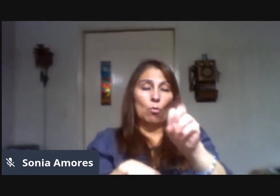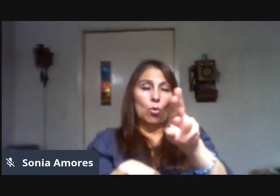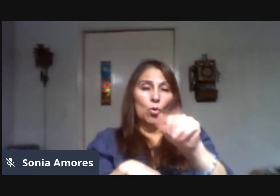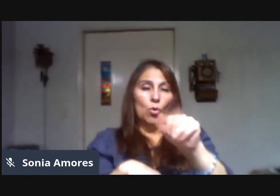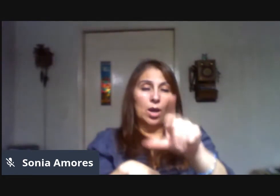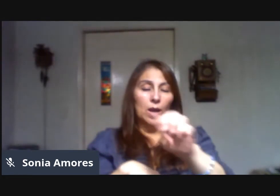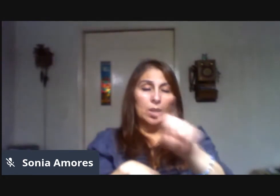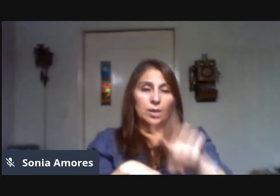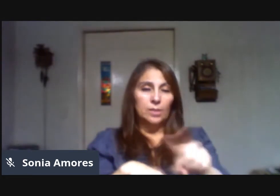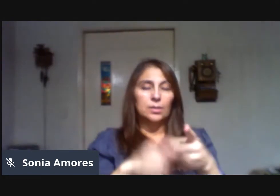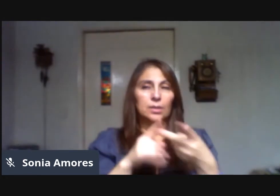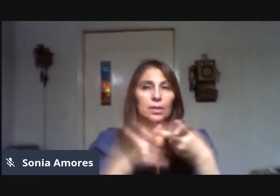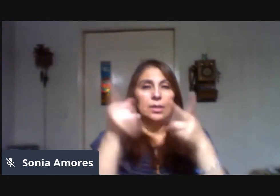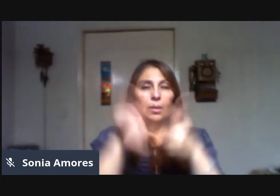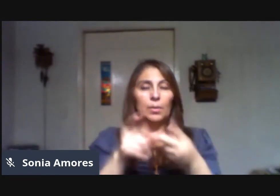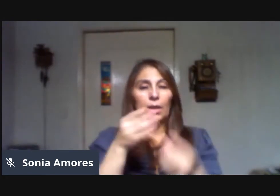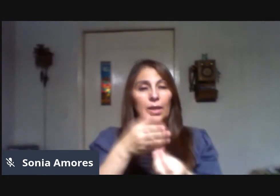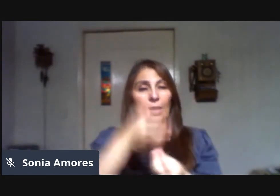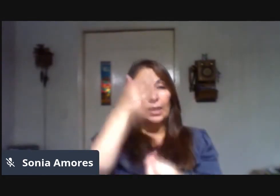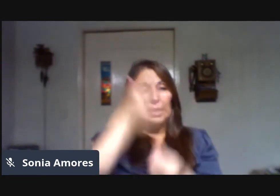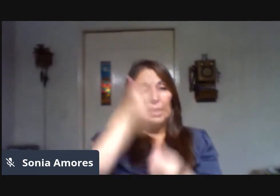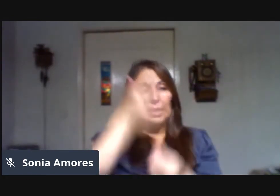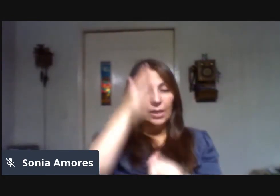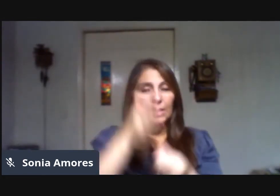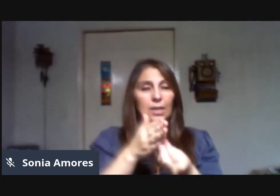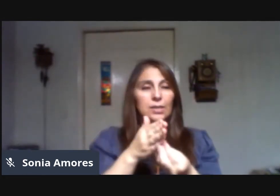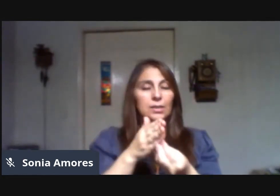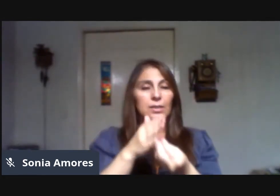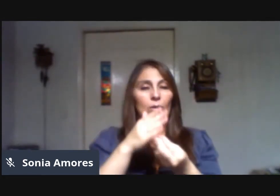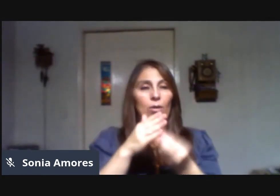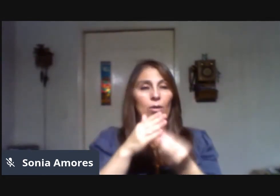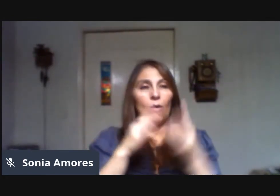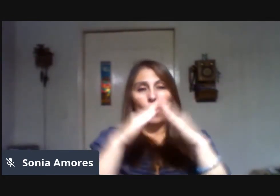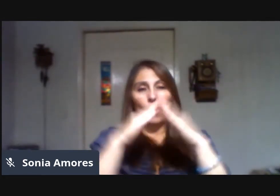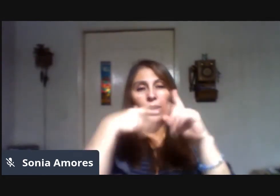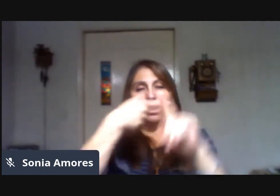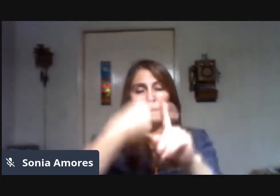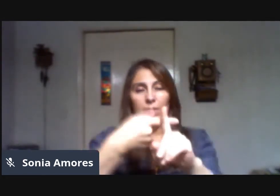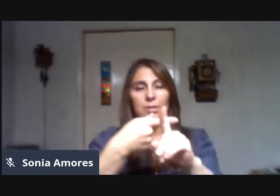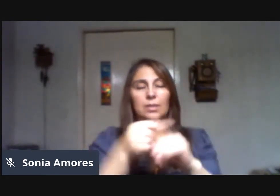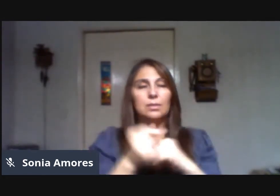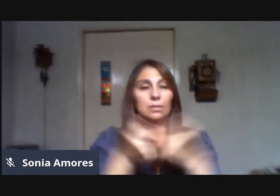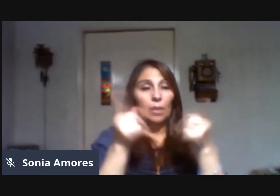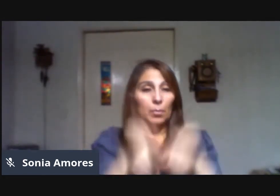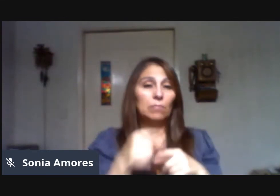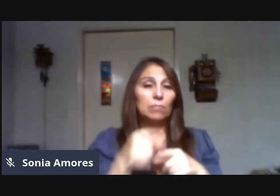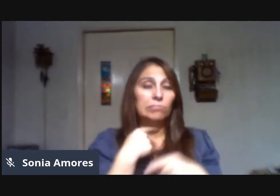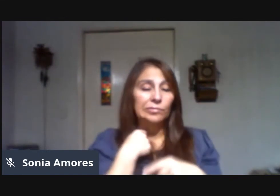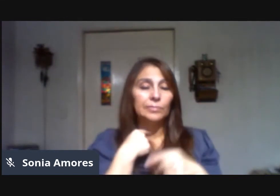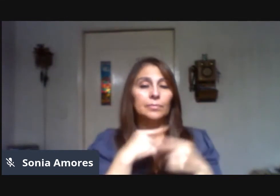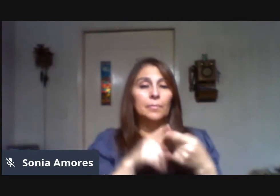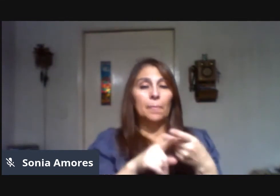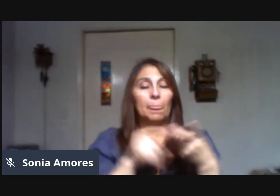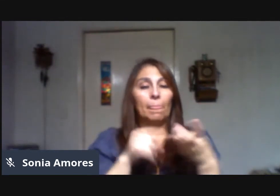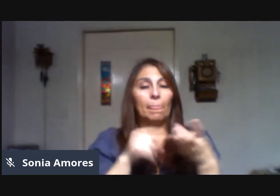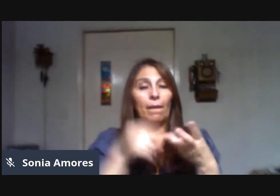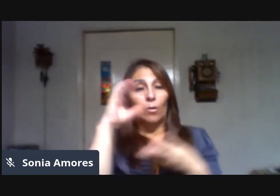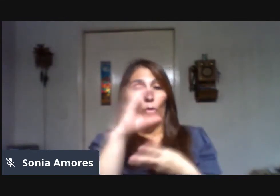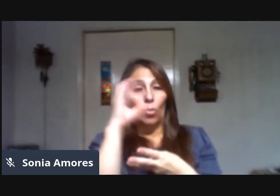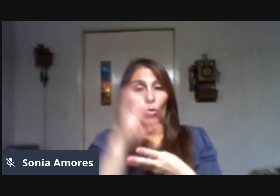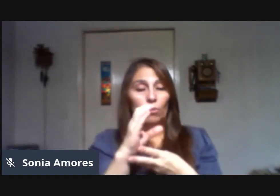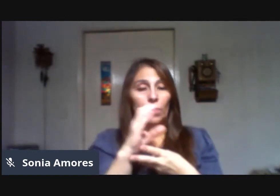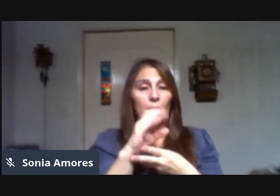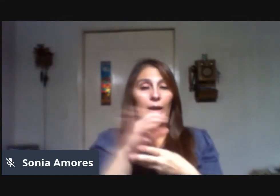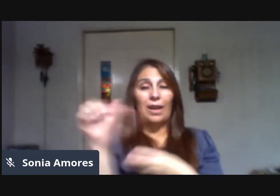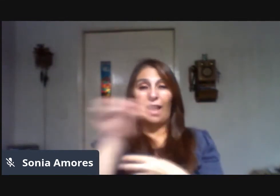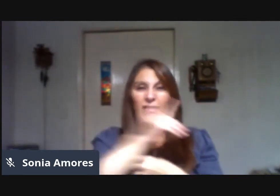digamos, y la extrema derecha. Tenemos un gobierno colombiano nacional ubicado en la extrema derecha, representado por